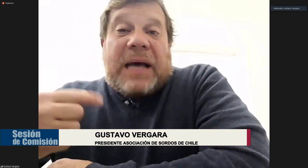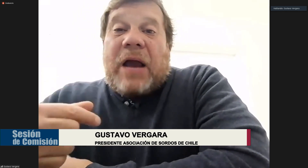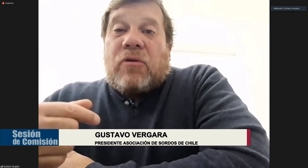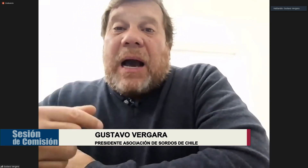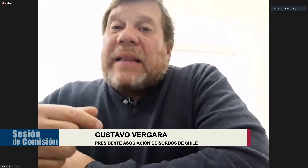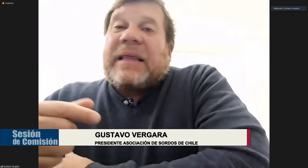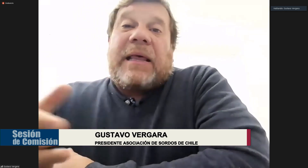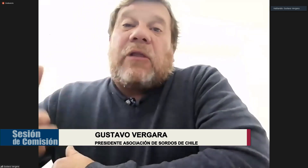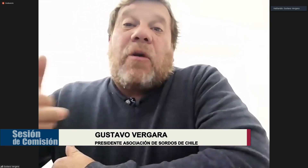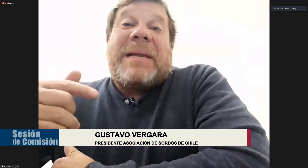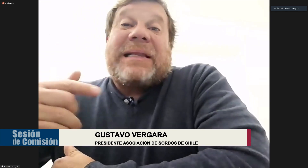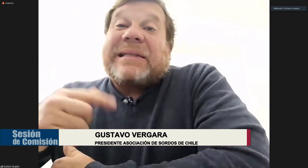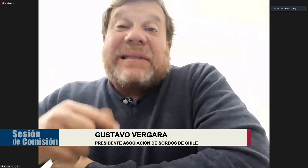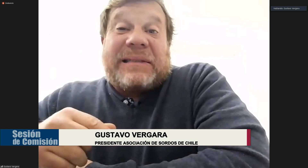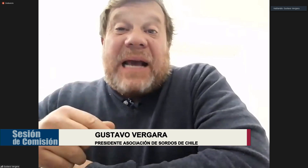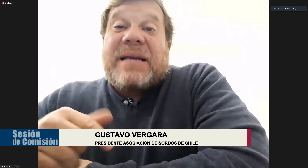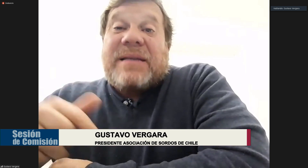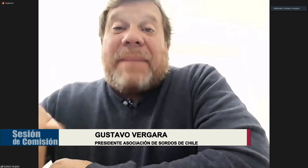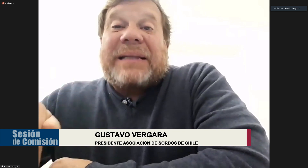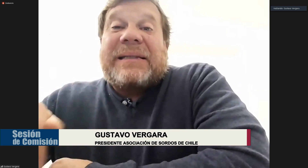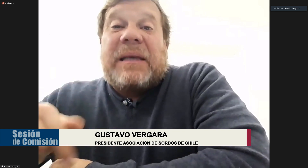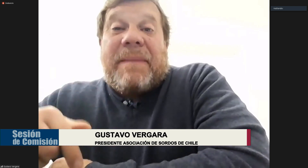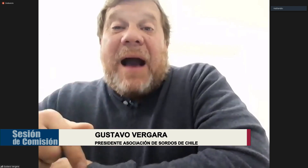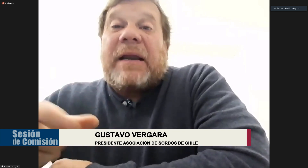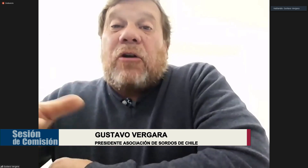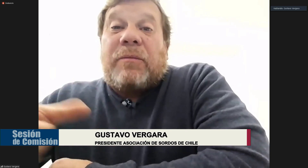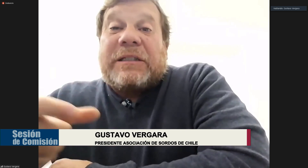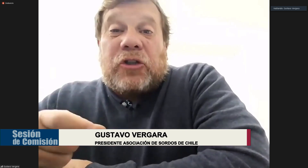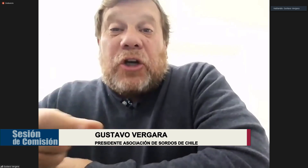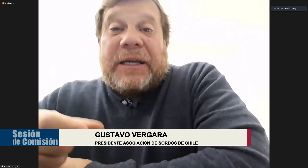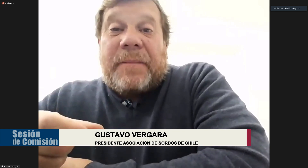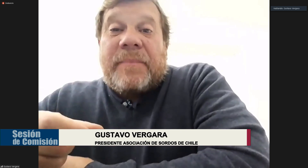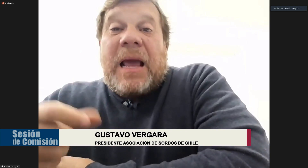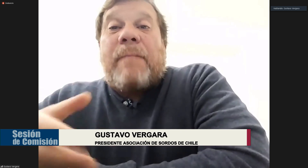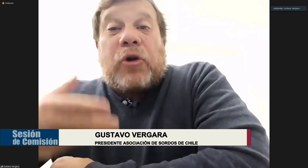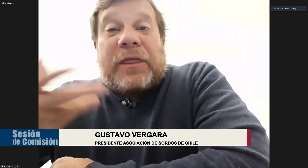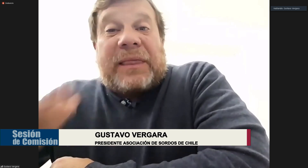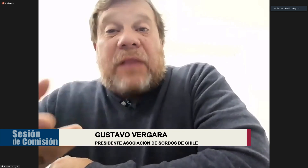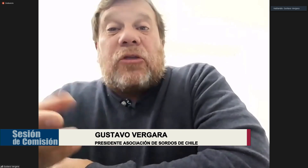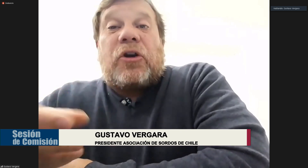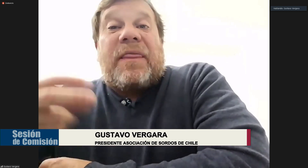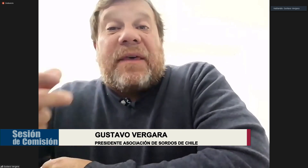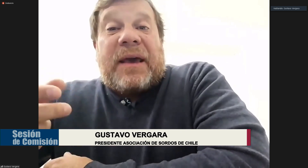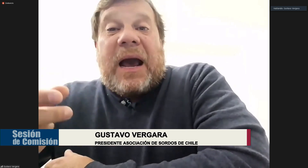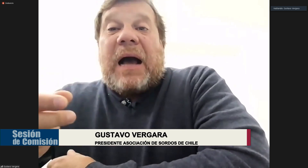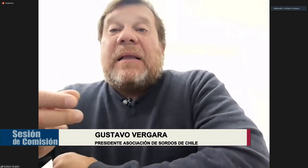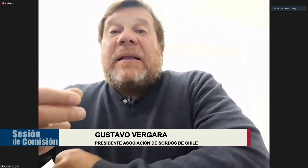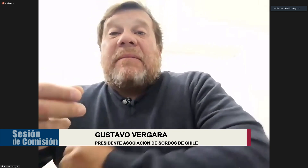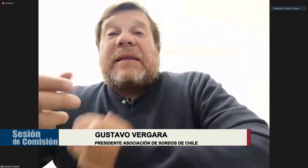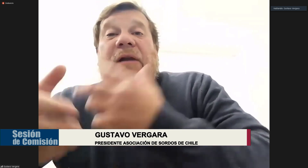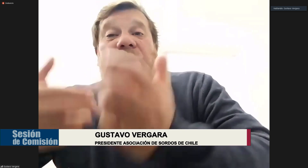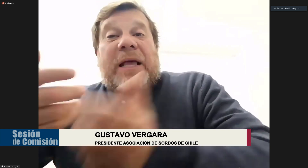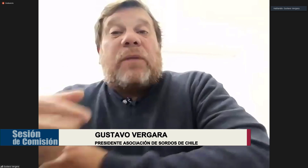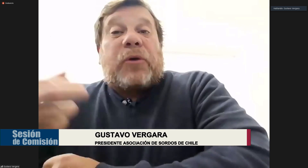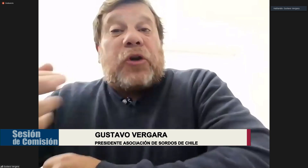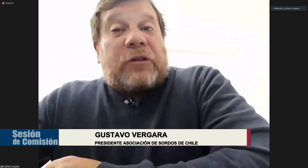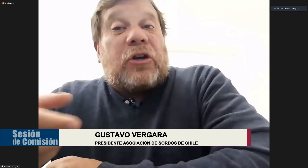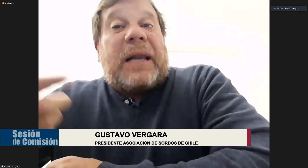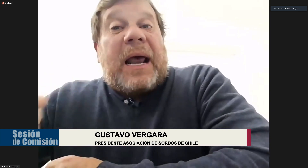muchos años, antes del 2016 ya participaba en comisiones aportando ideas, desarrollando proyectos de ley